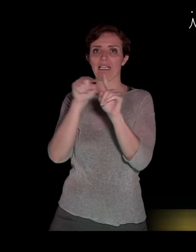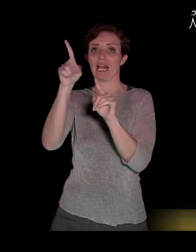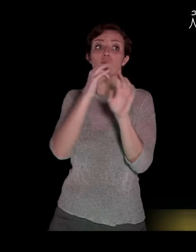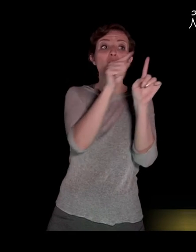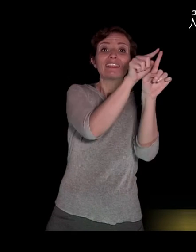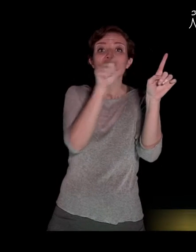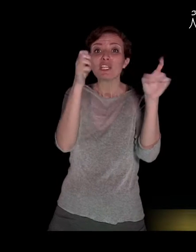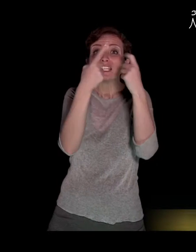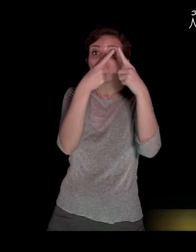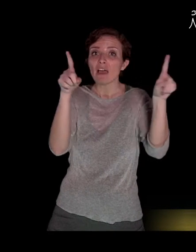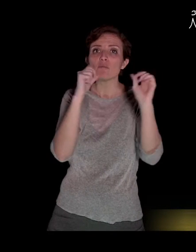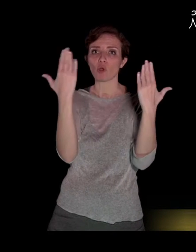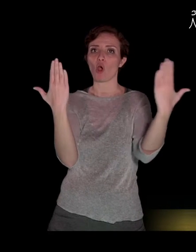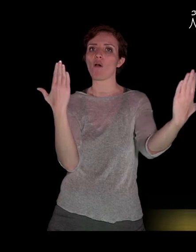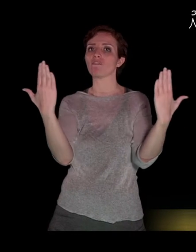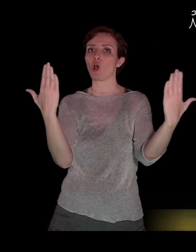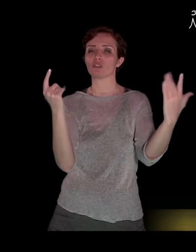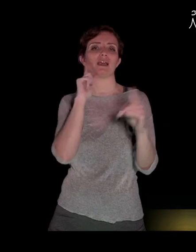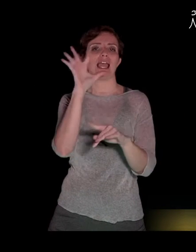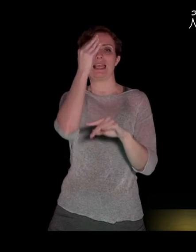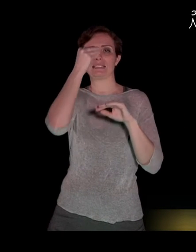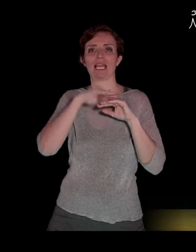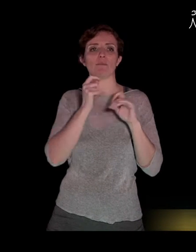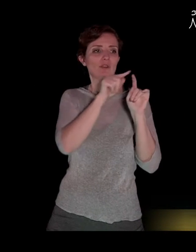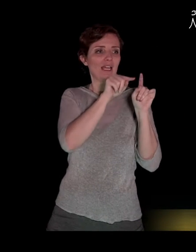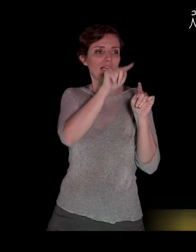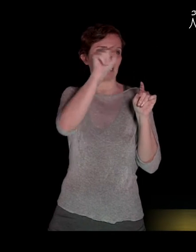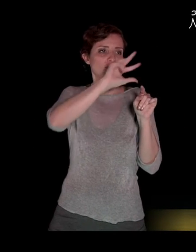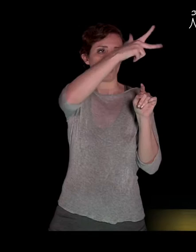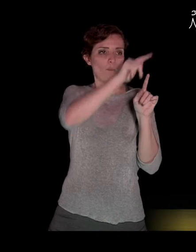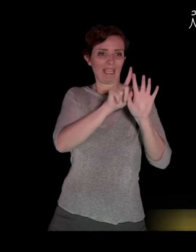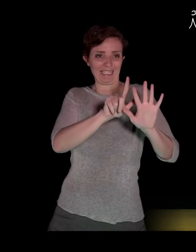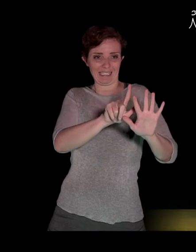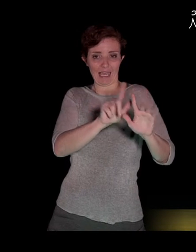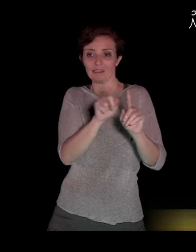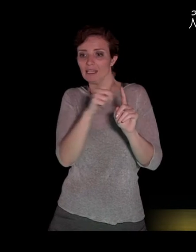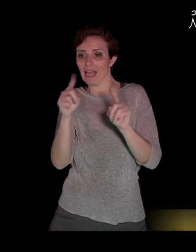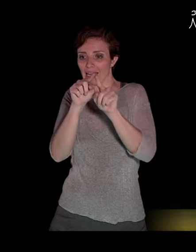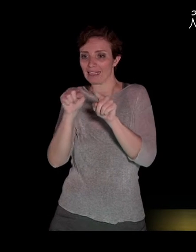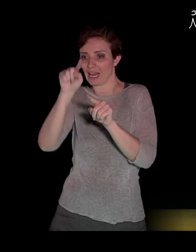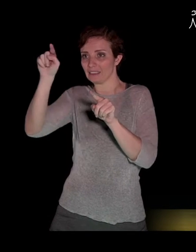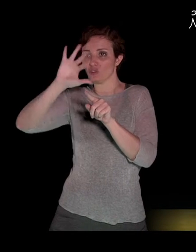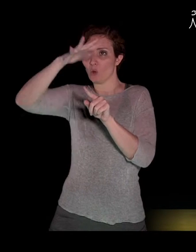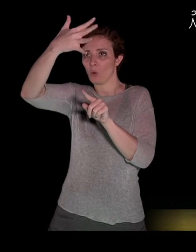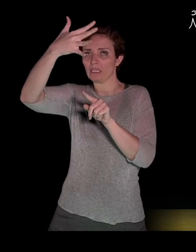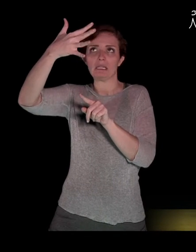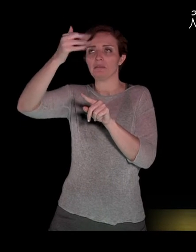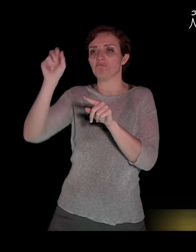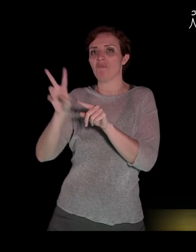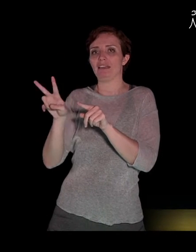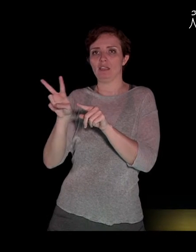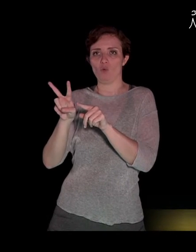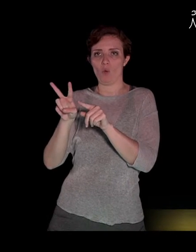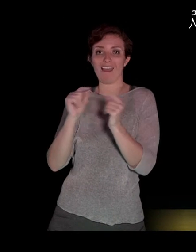confrontare la radice cubica di 7 è la radice quinta di 22 in questo caso